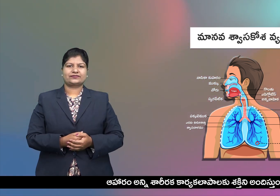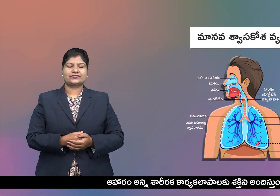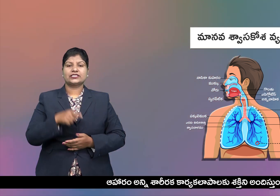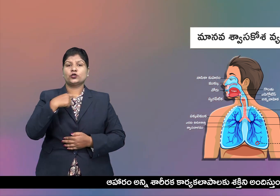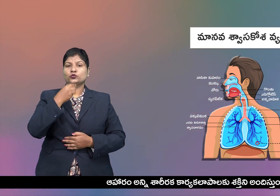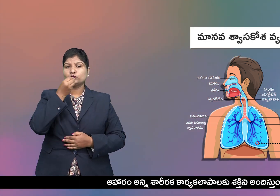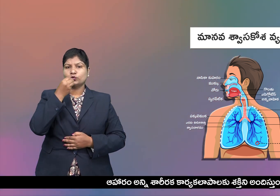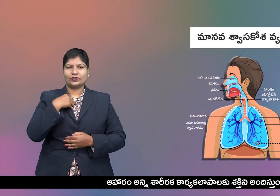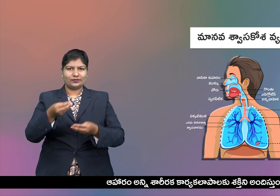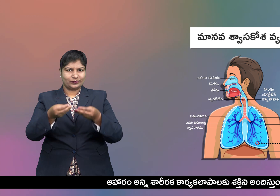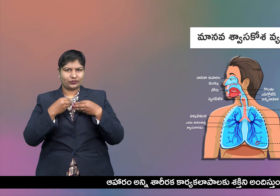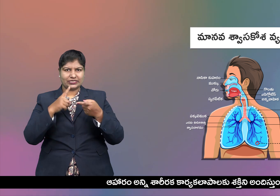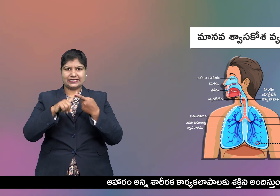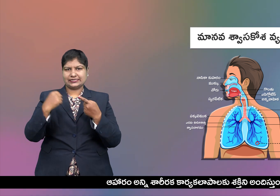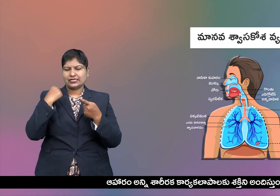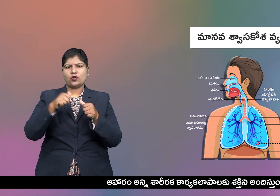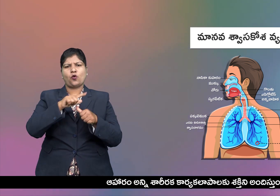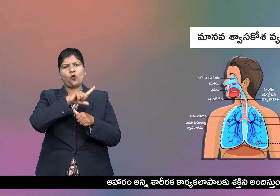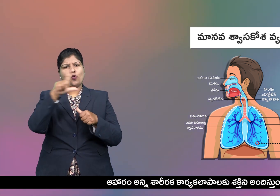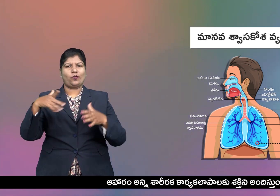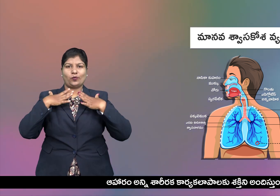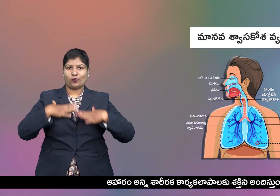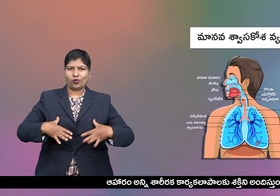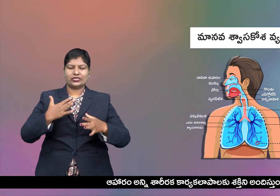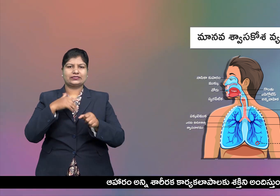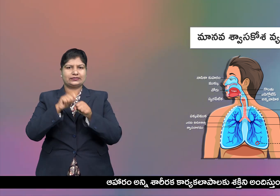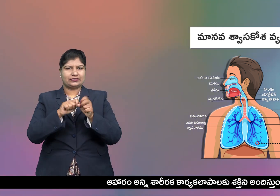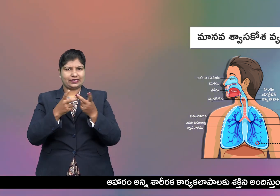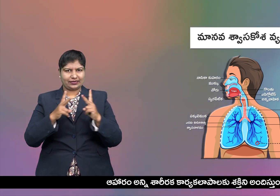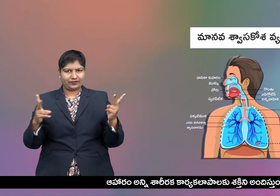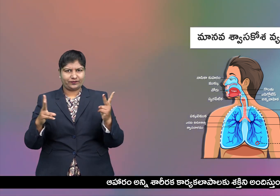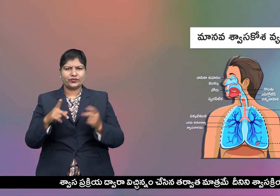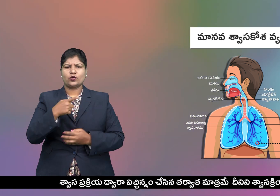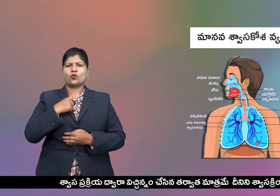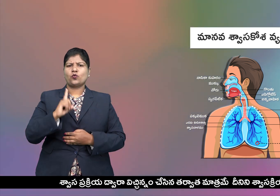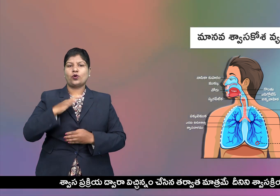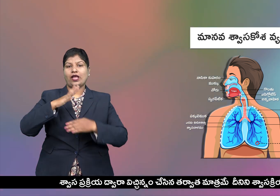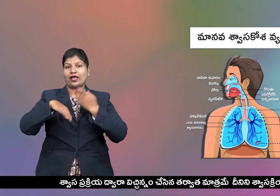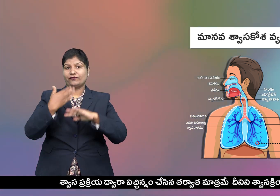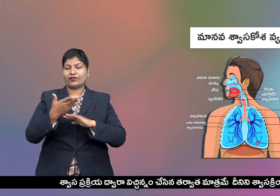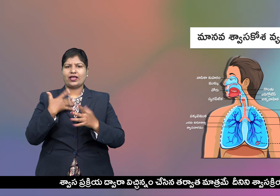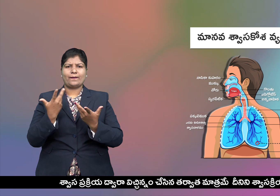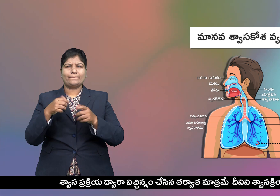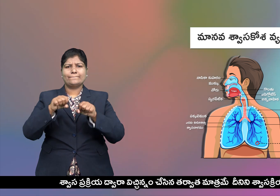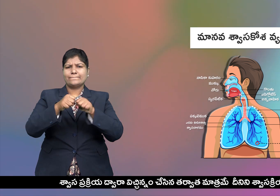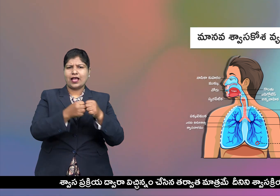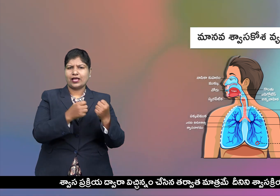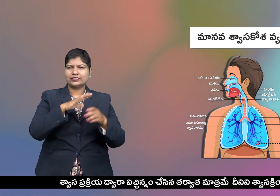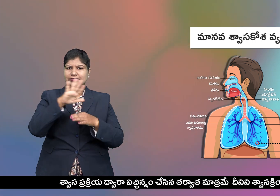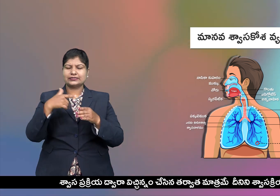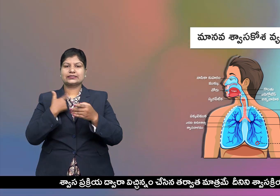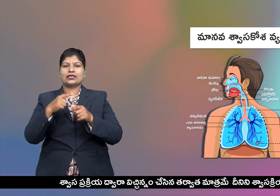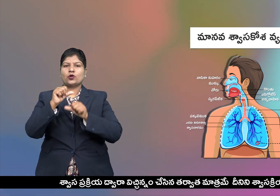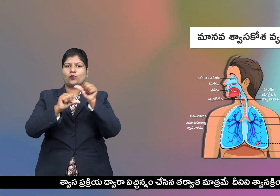ఆహారం అన్ని శారీరక కార్యకలాపాలకు శక్తిని అందిస్తుంది. శ్వాస ప్రక్రియ ద్వారా